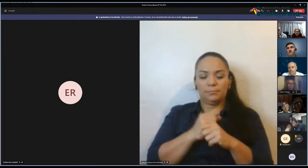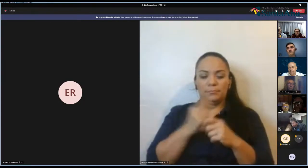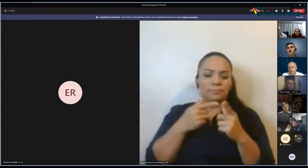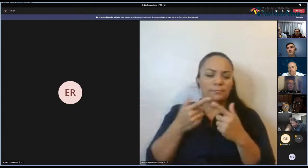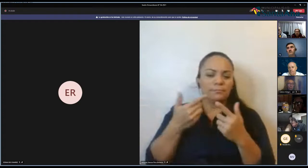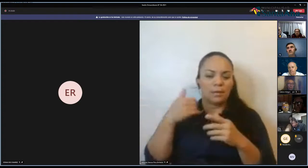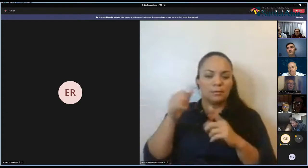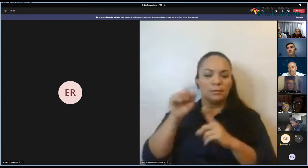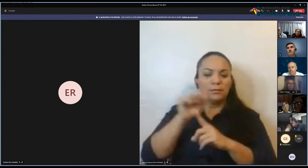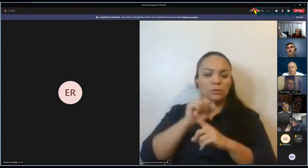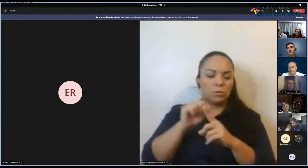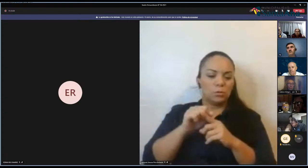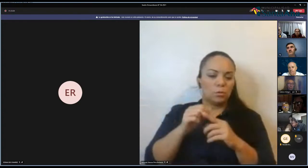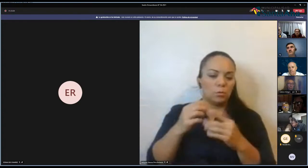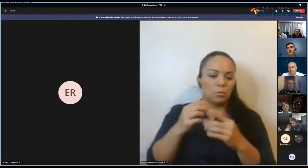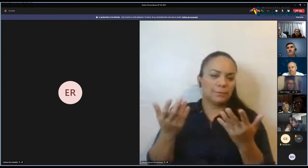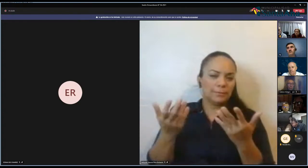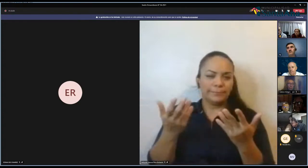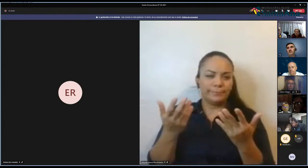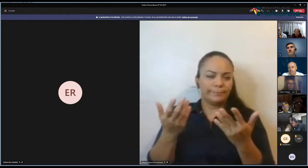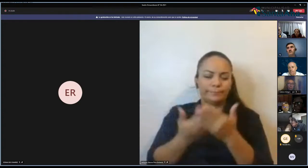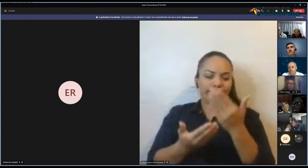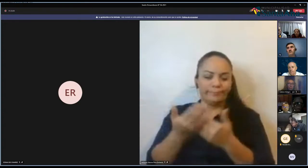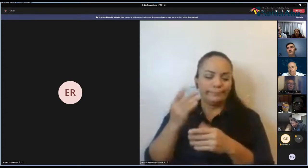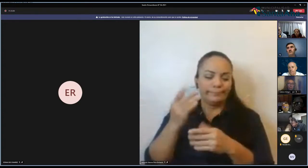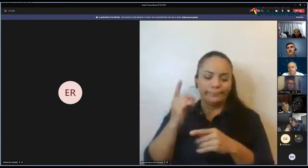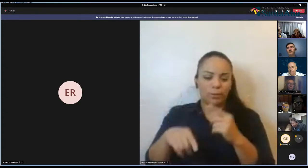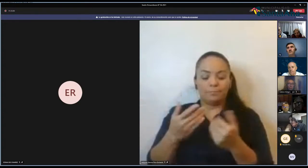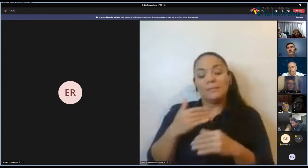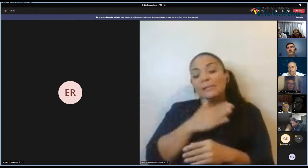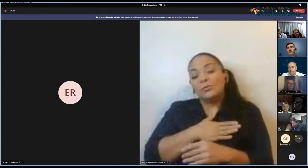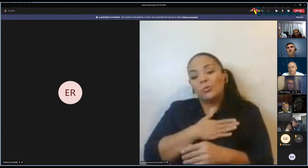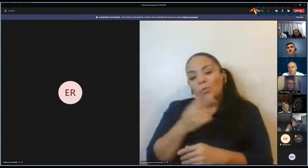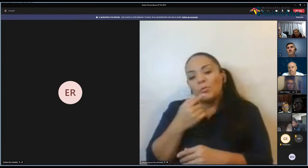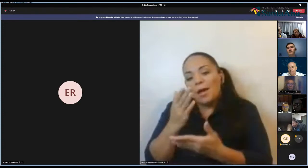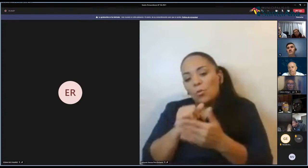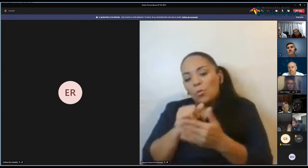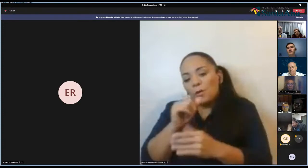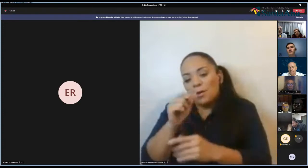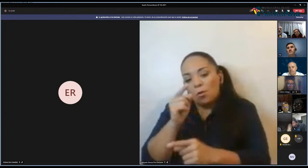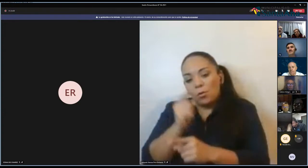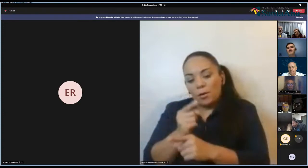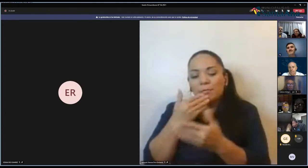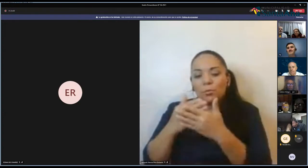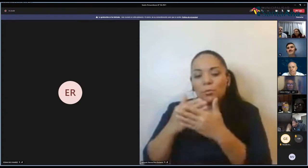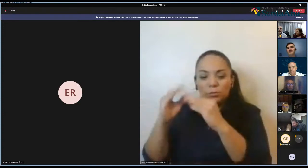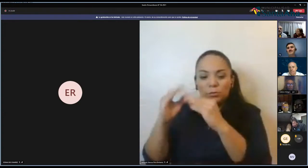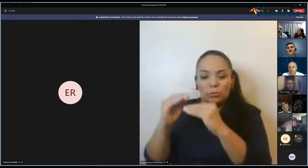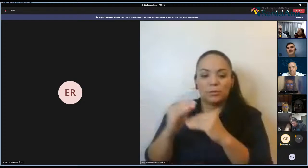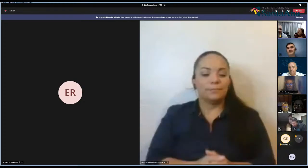de las cuales se nos salen de las manos y disculpen si dije algo incorrecto buenas noches